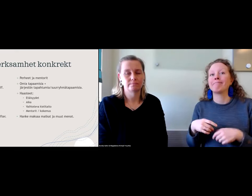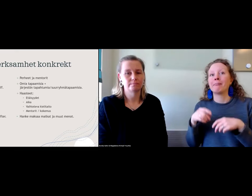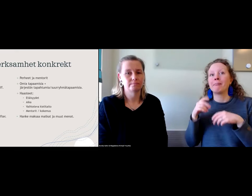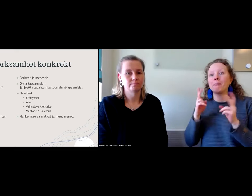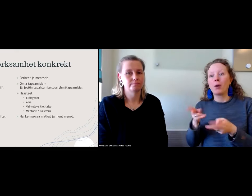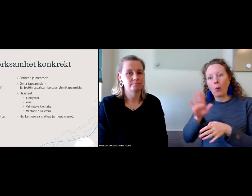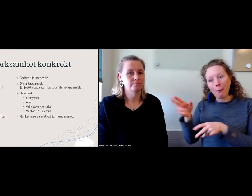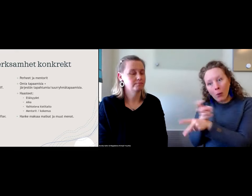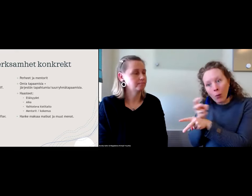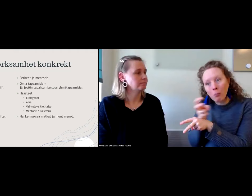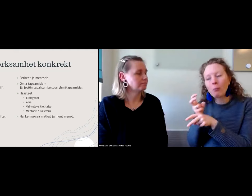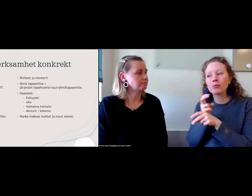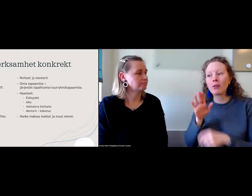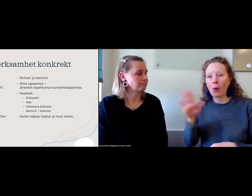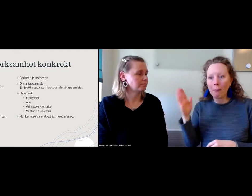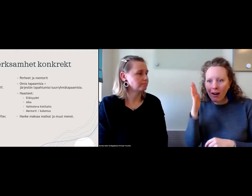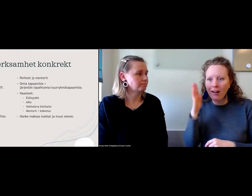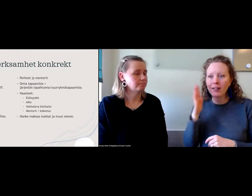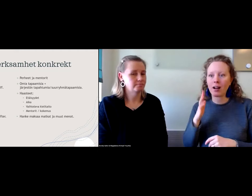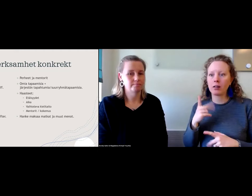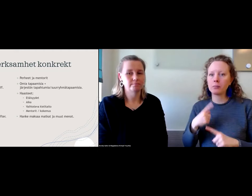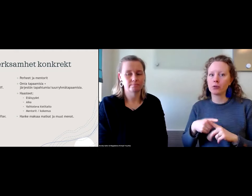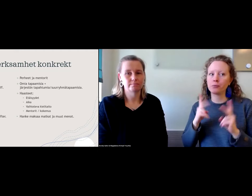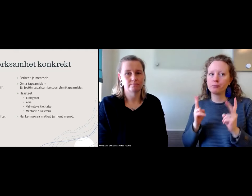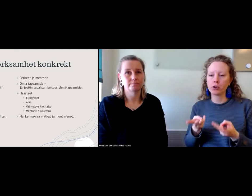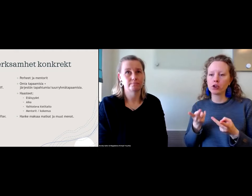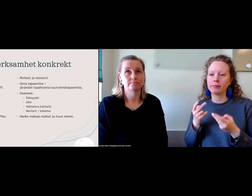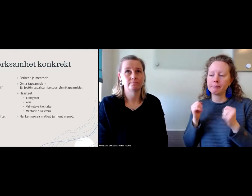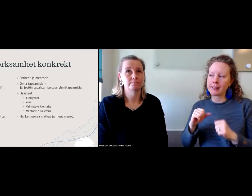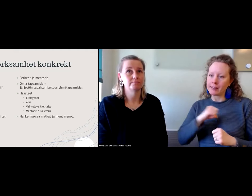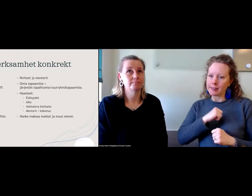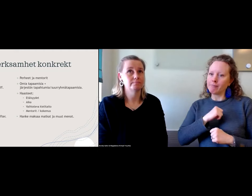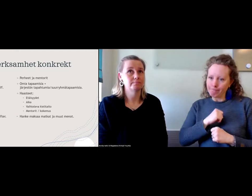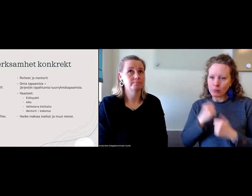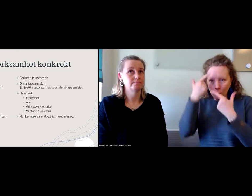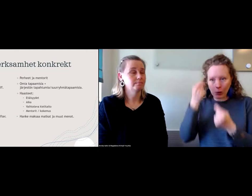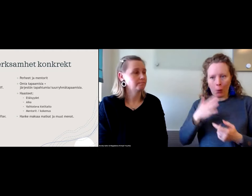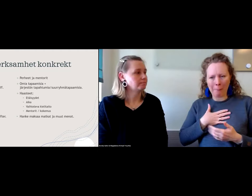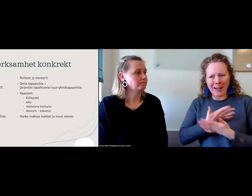meillähän ei heitä... Meitä on niin pieni joukko täällä, niin